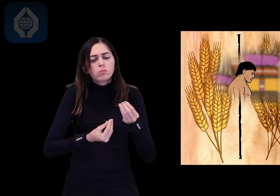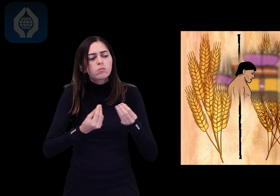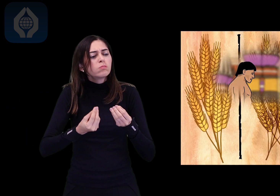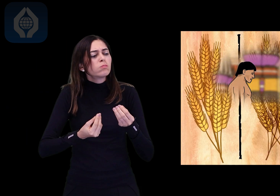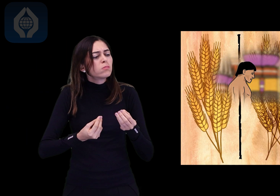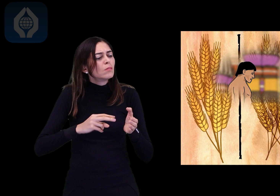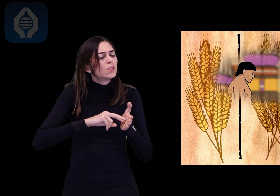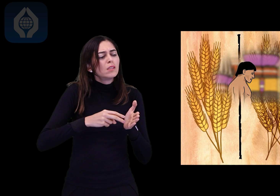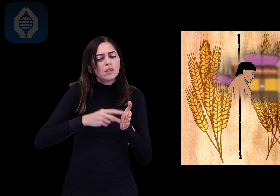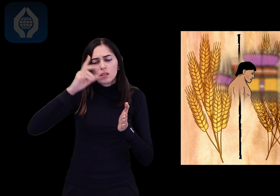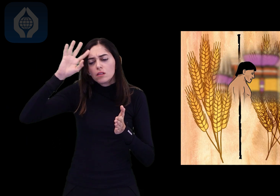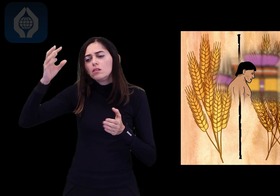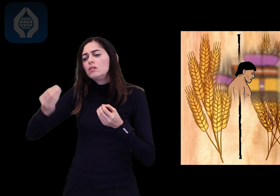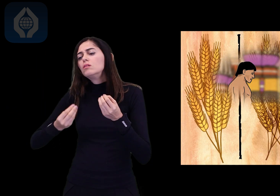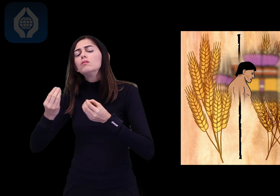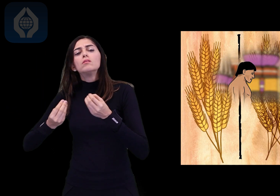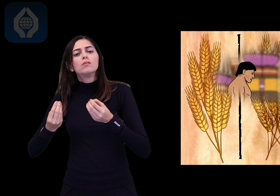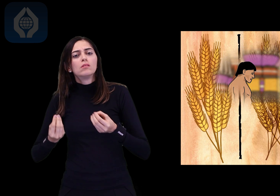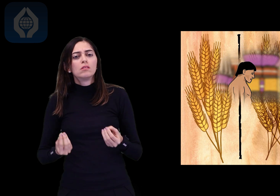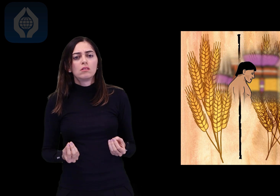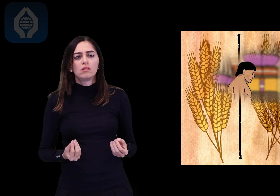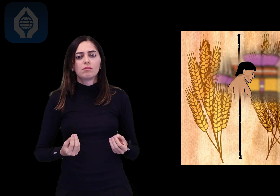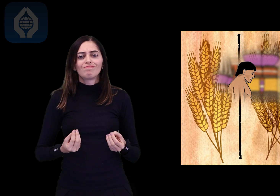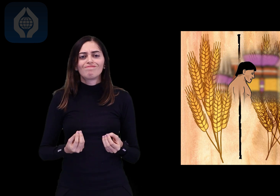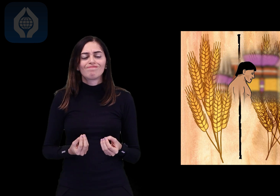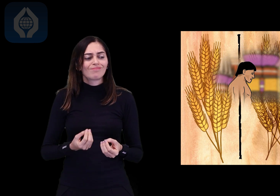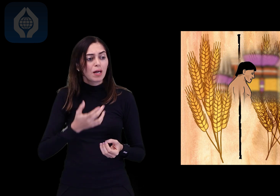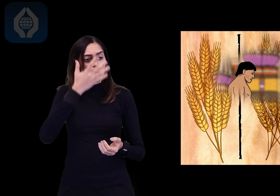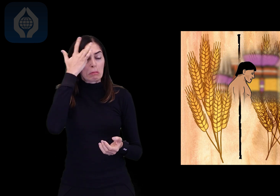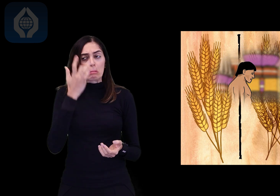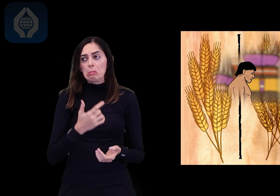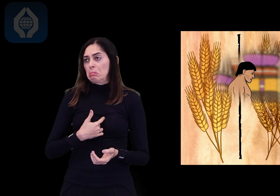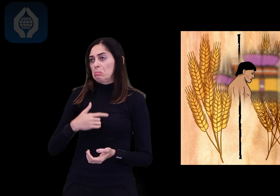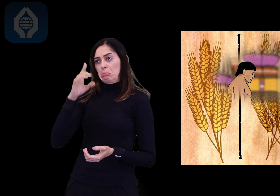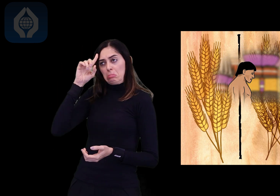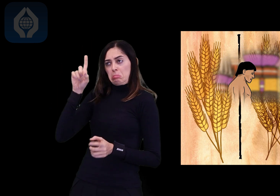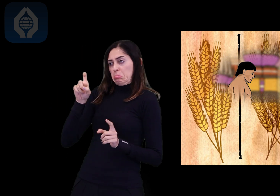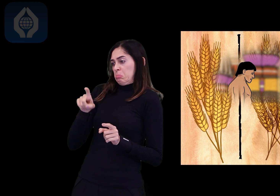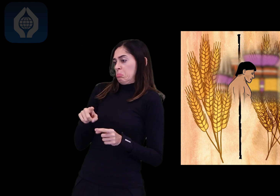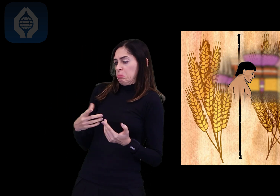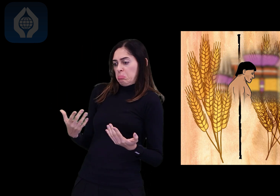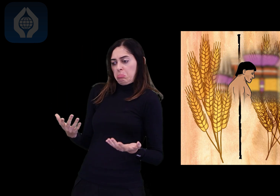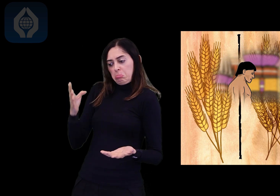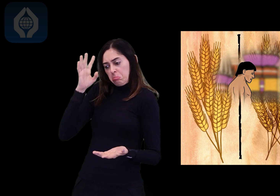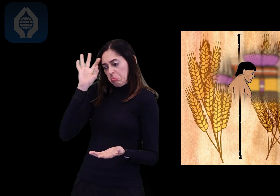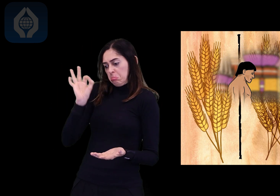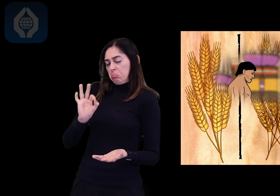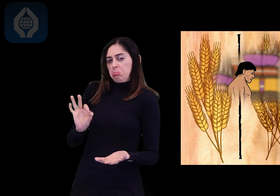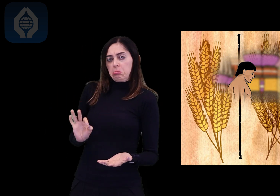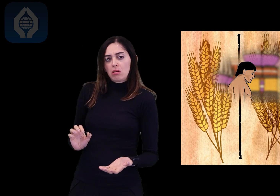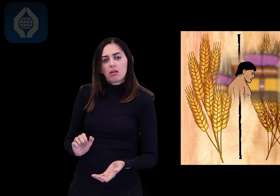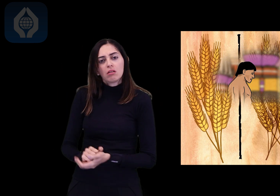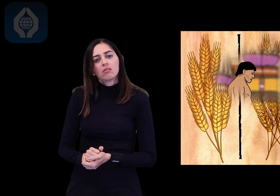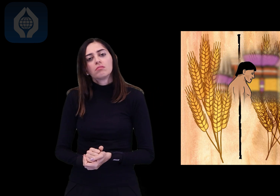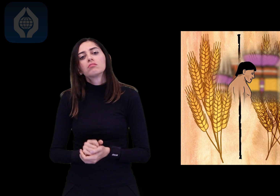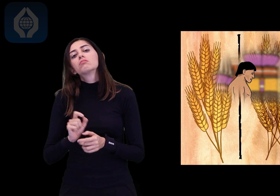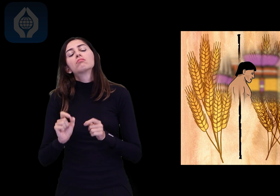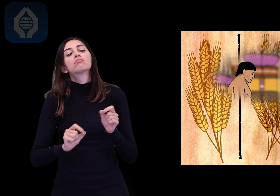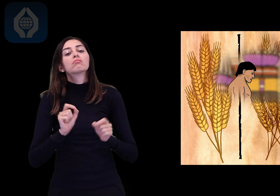Considere. Apesar de Deus ter falado às pessoas no passado através de sonhos e ter planejado mostrar a Faraó, por meio